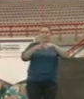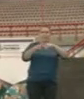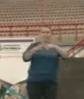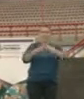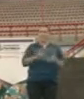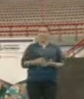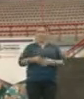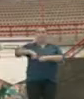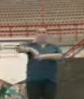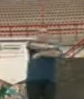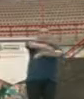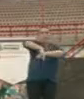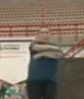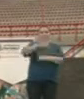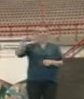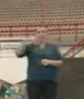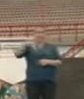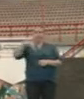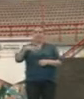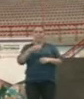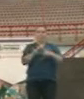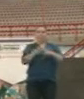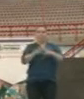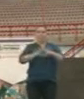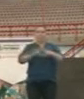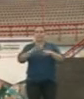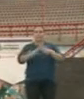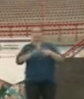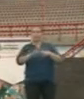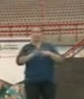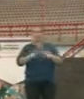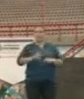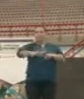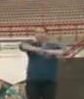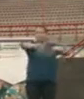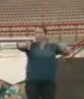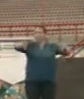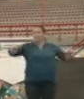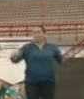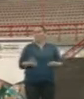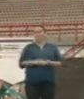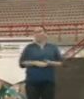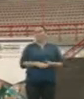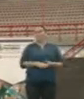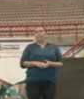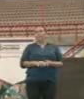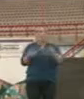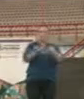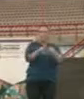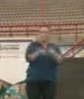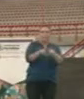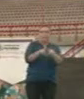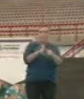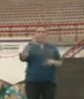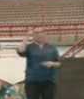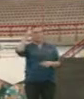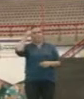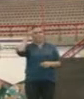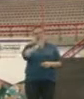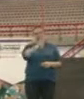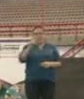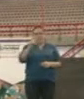medicina, arquitetura, matemática, física, tá certo? Eu também vou pensar o seguinte: se o